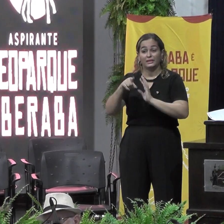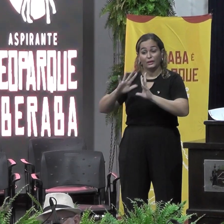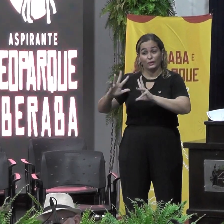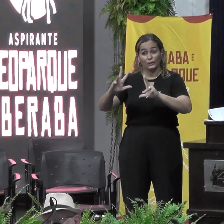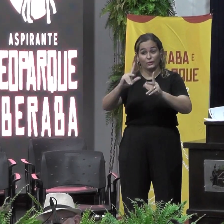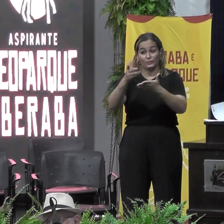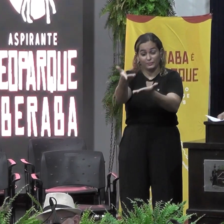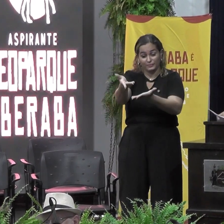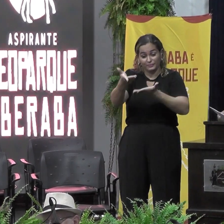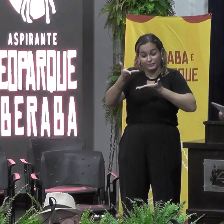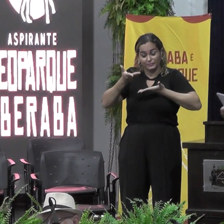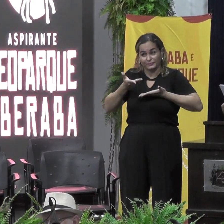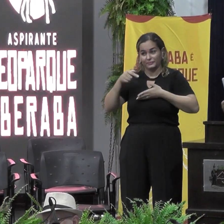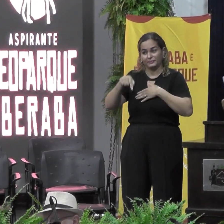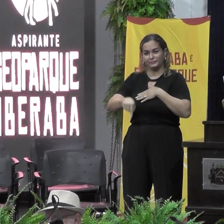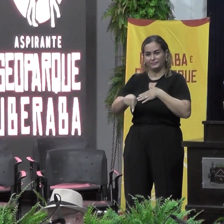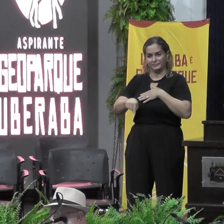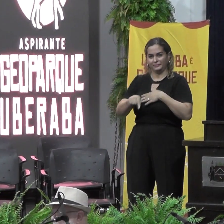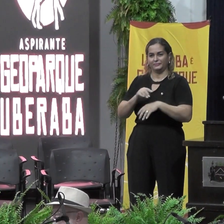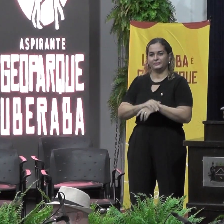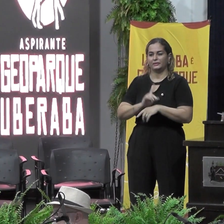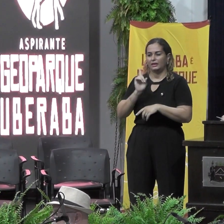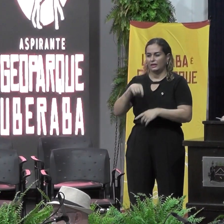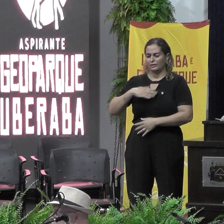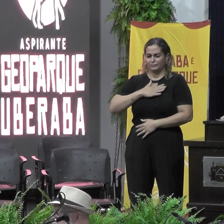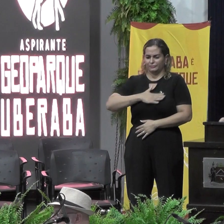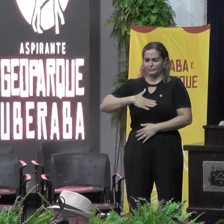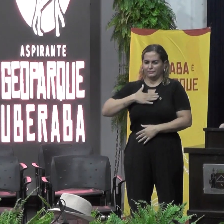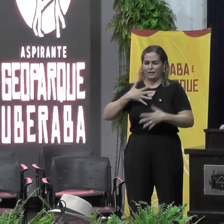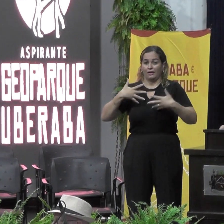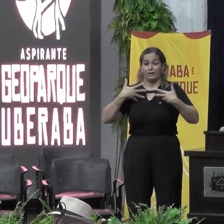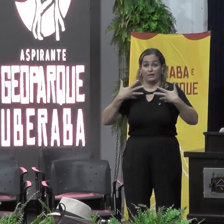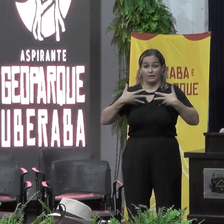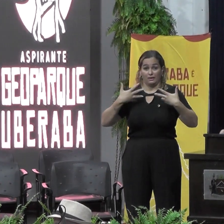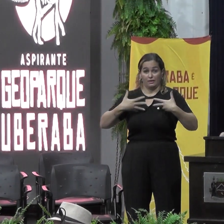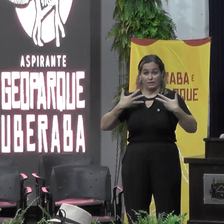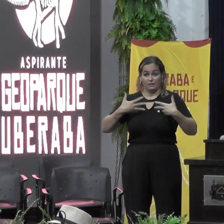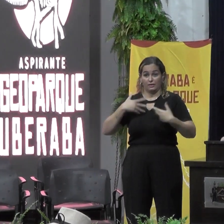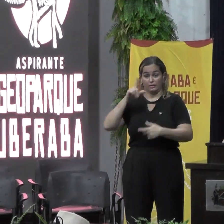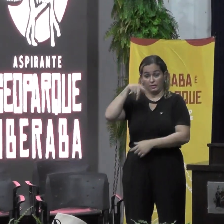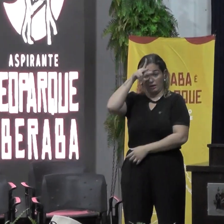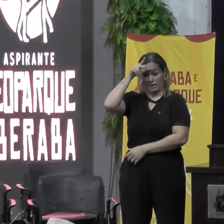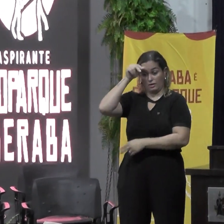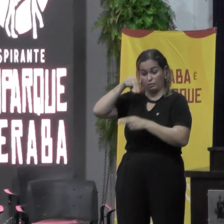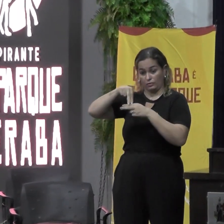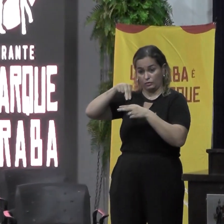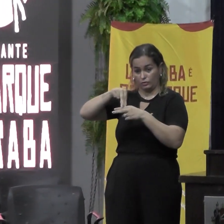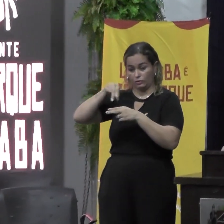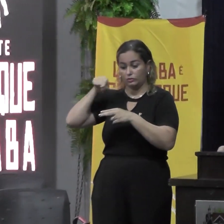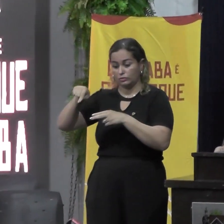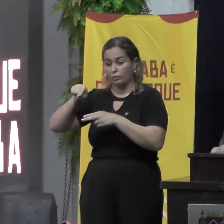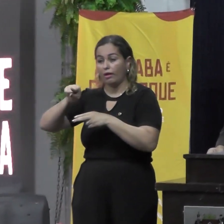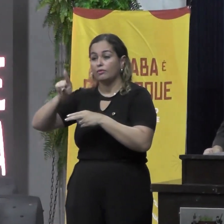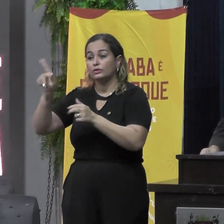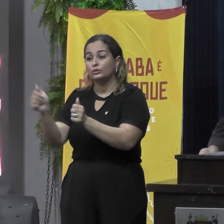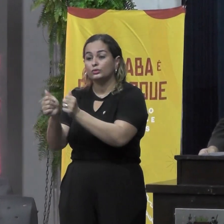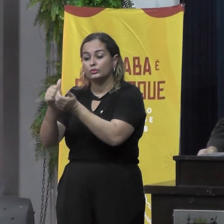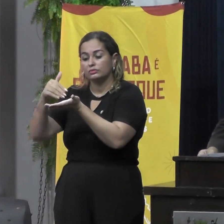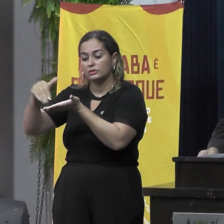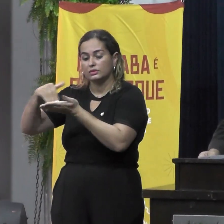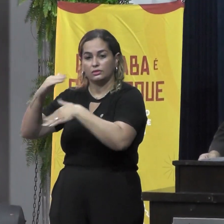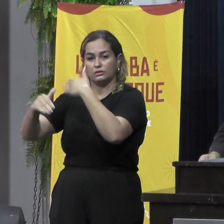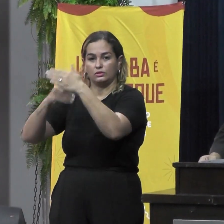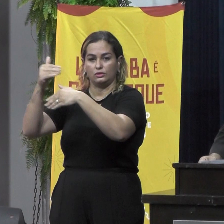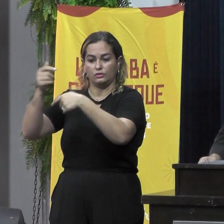todos bem-vindos! É com imensa alegria que a Prefeitura de Uberaba, por meio da Secretaria de